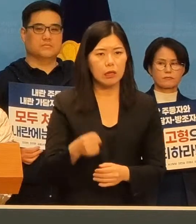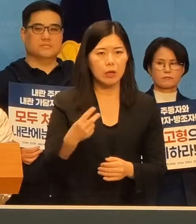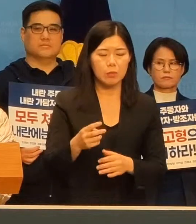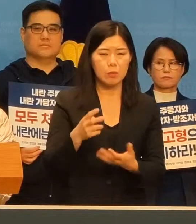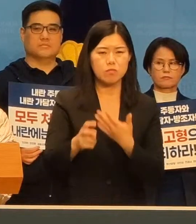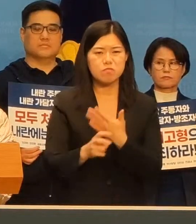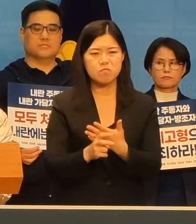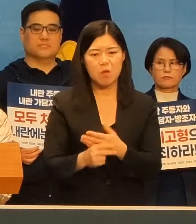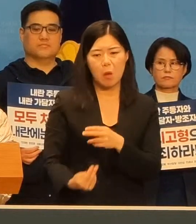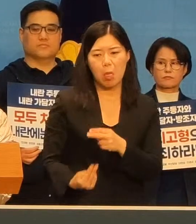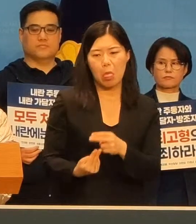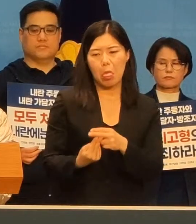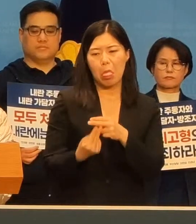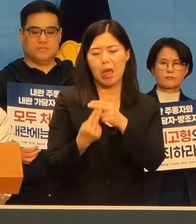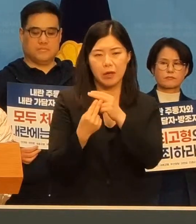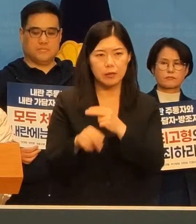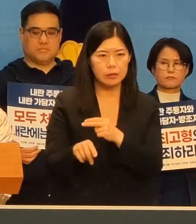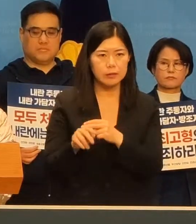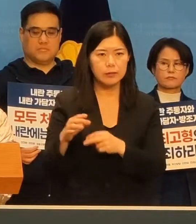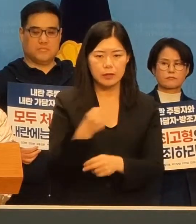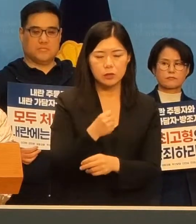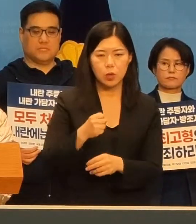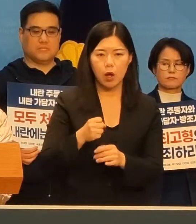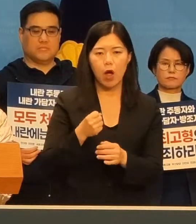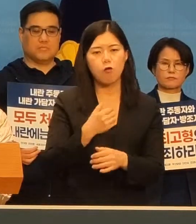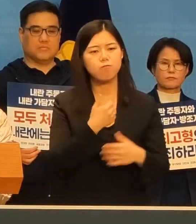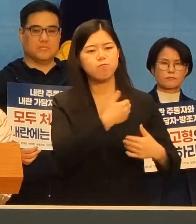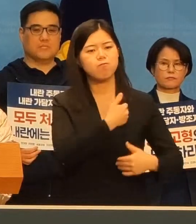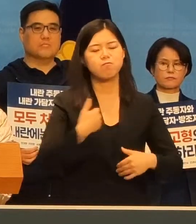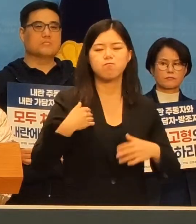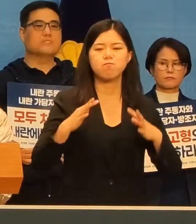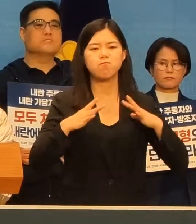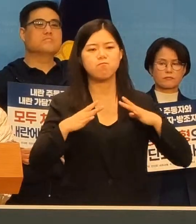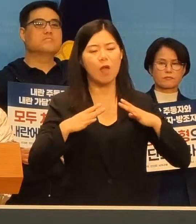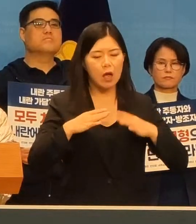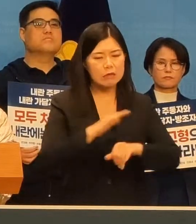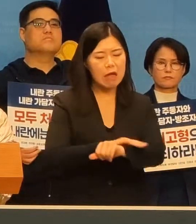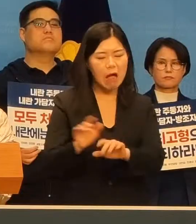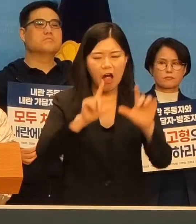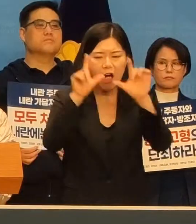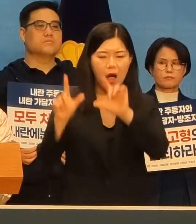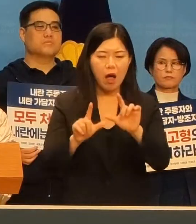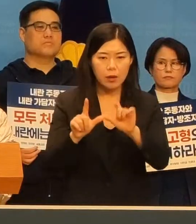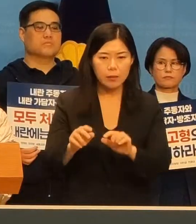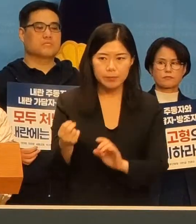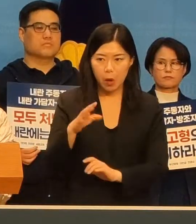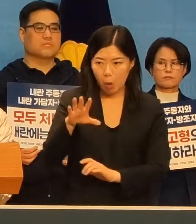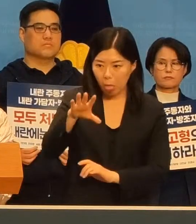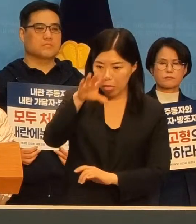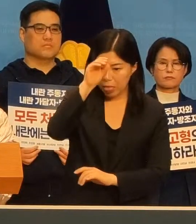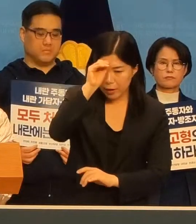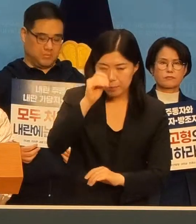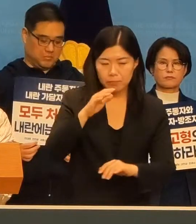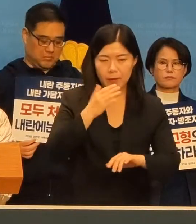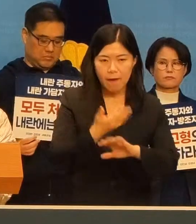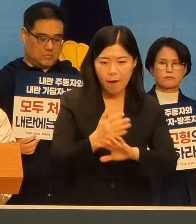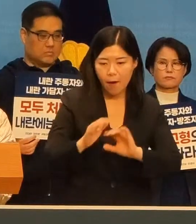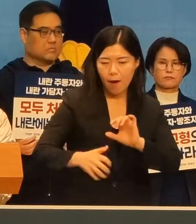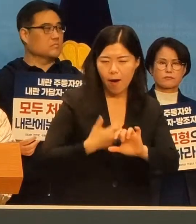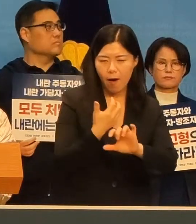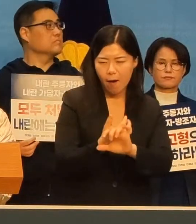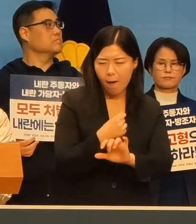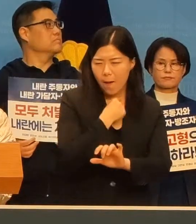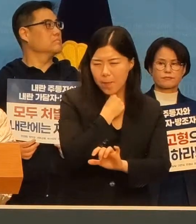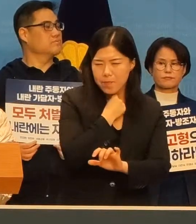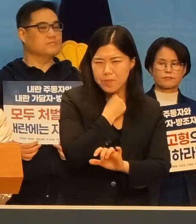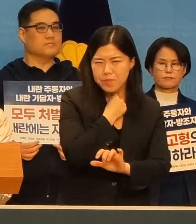부정하게 축적한 재산으로 호의호식하며 천수를 누리고 이를 본받은 자가 또 다른 내란을 꿈꾸게